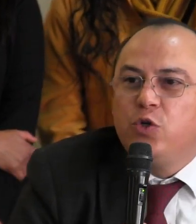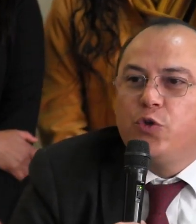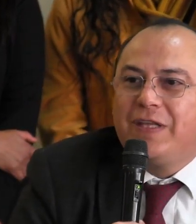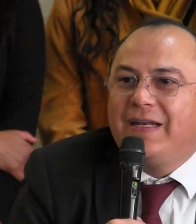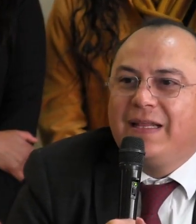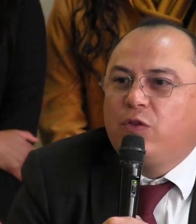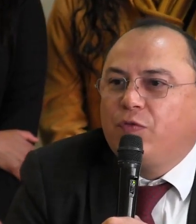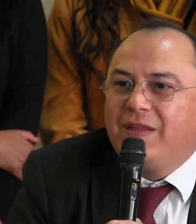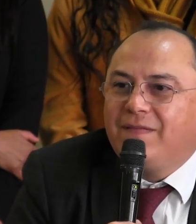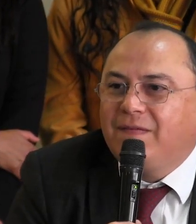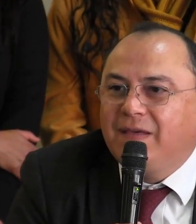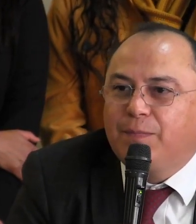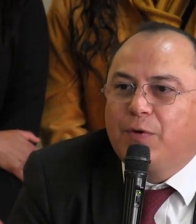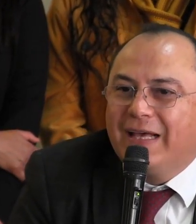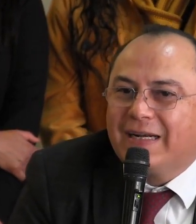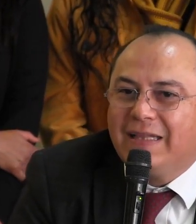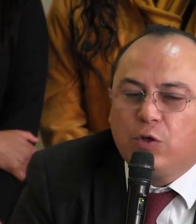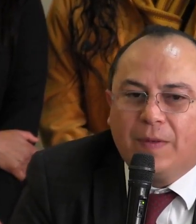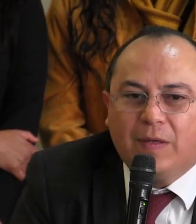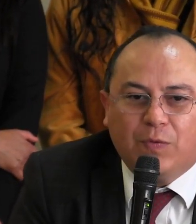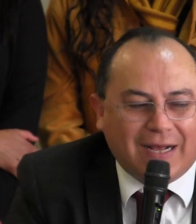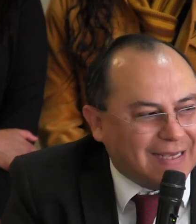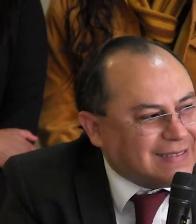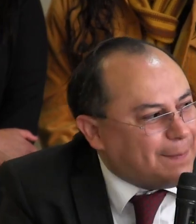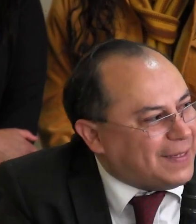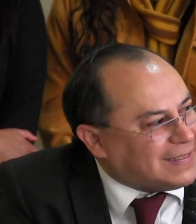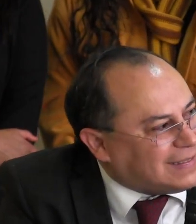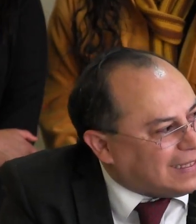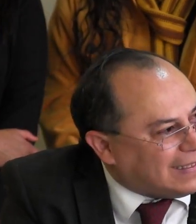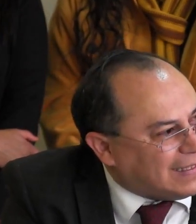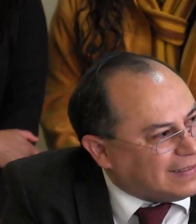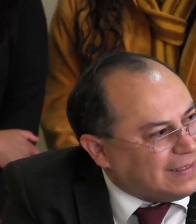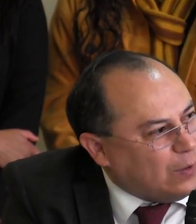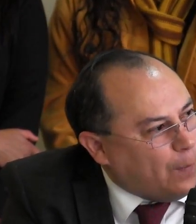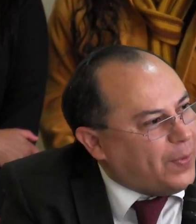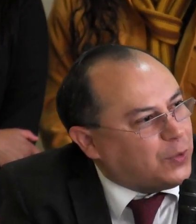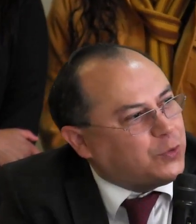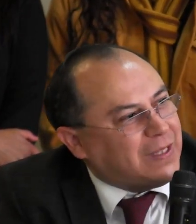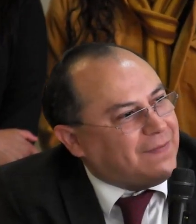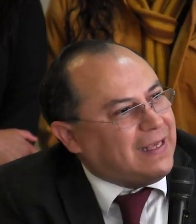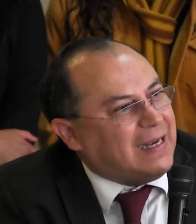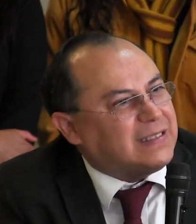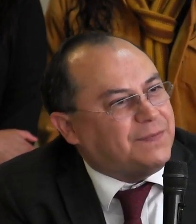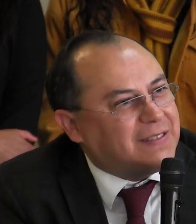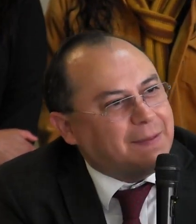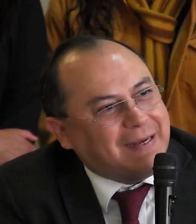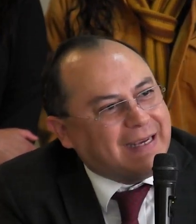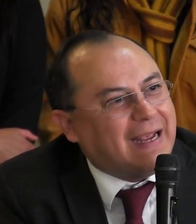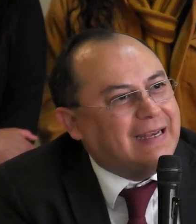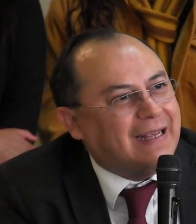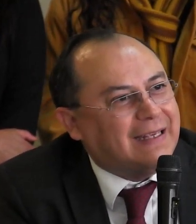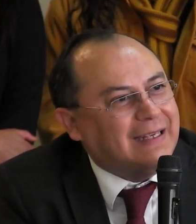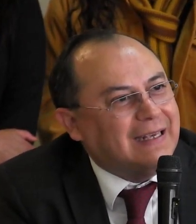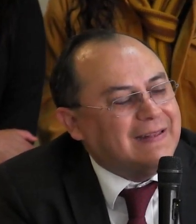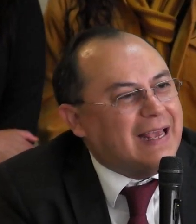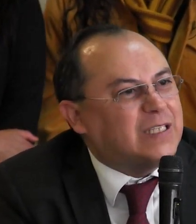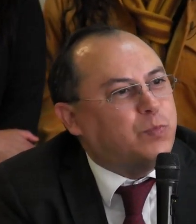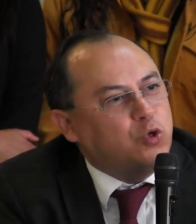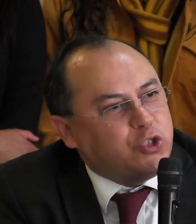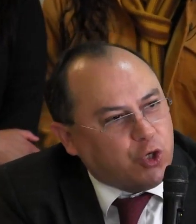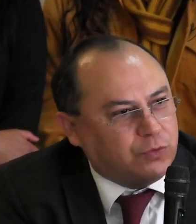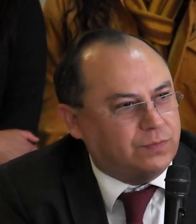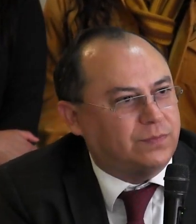oficiales no tiene dónde vivir porque renta o vive en una casa prestada. O peor todavía, las cifras que maneja INEGI